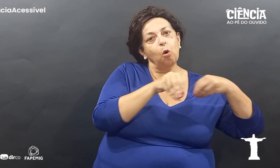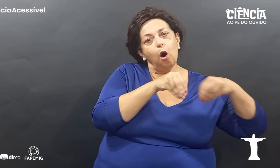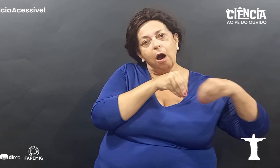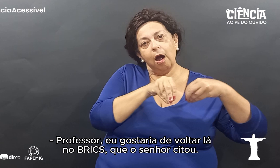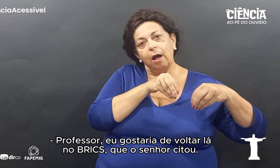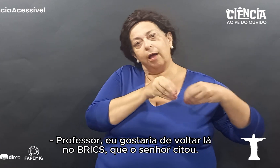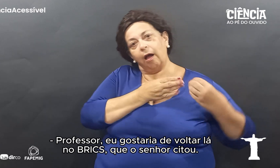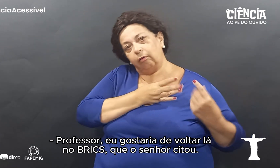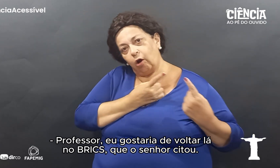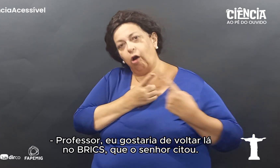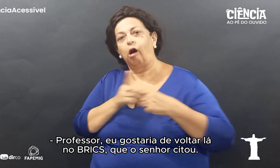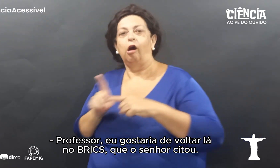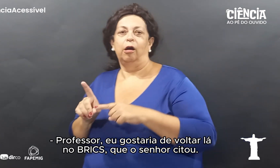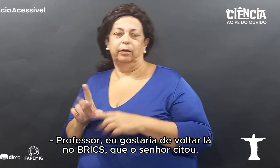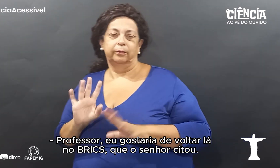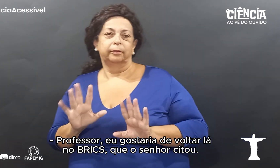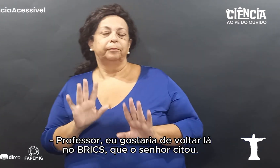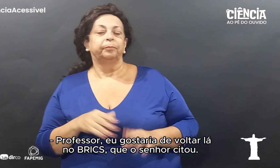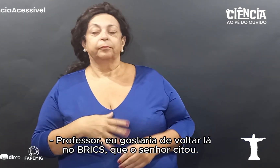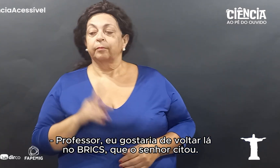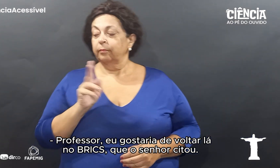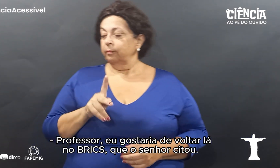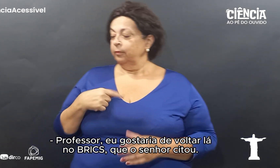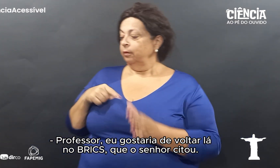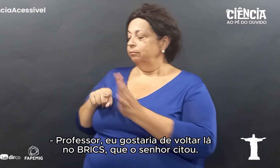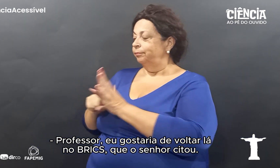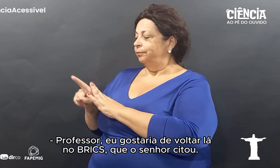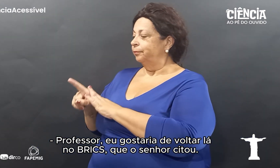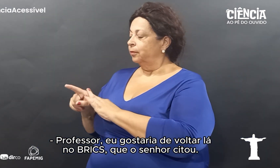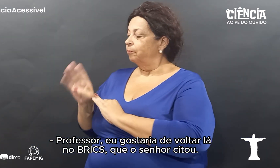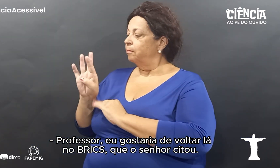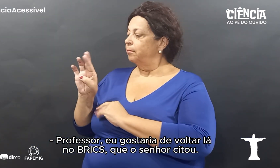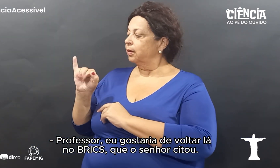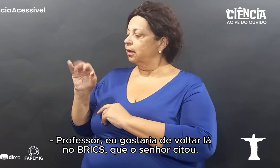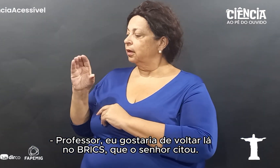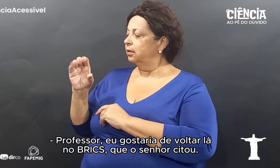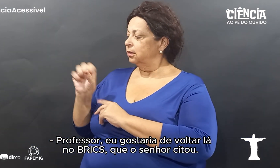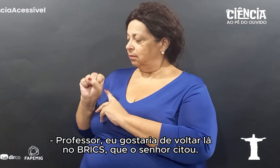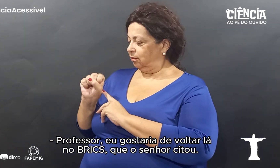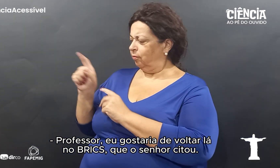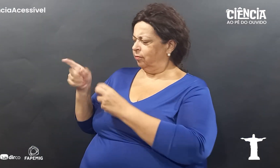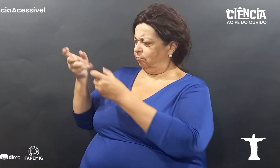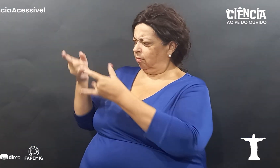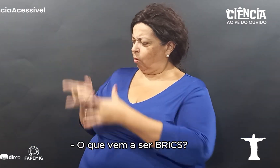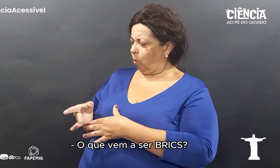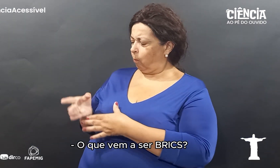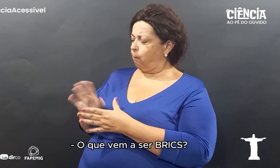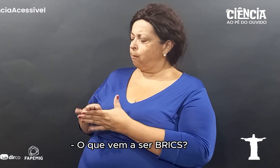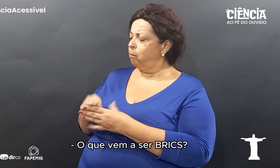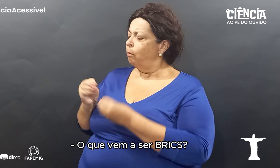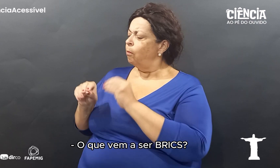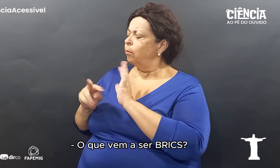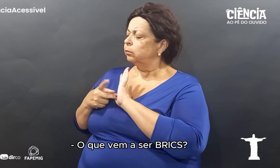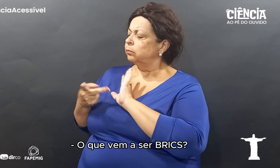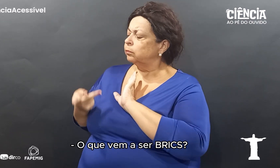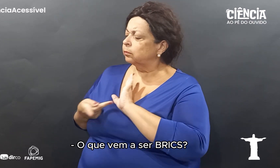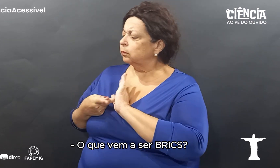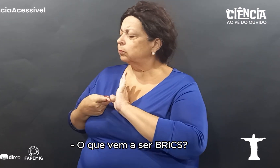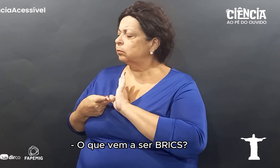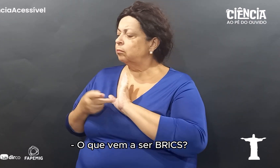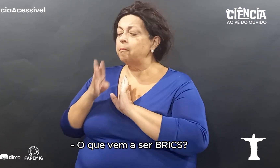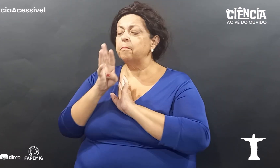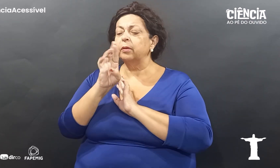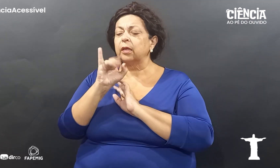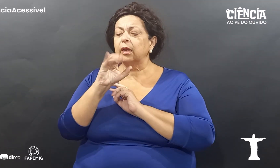arena. Professor, eu gostaria de voltar lá no BRICS, né, que o senhor citou aí. O que vem a